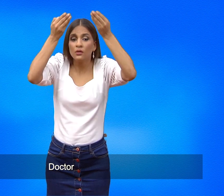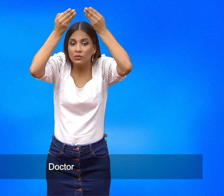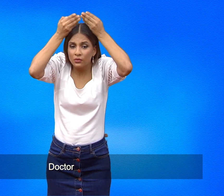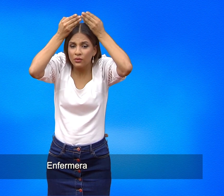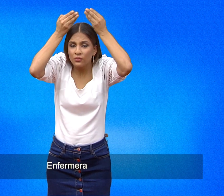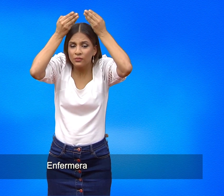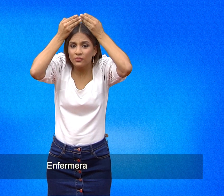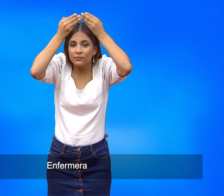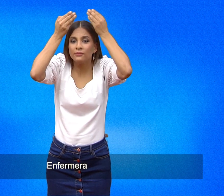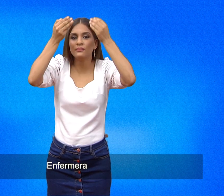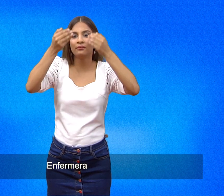enfermera